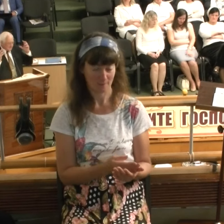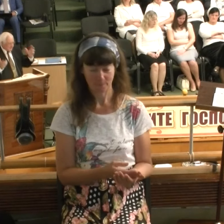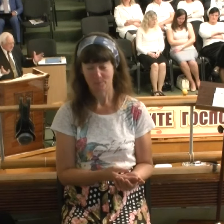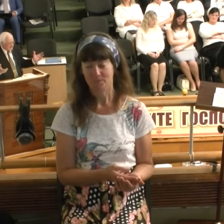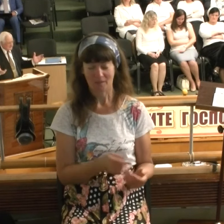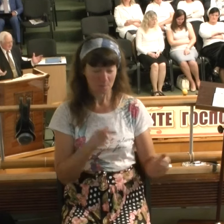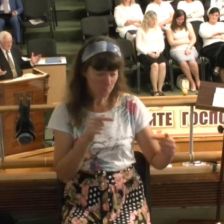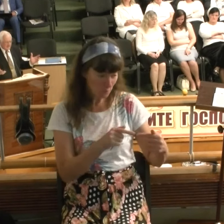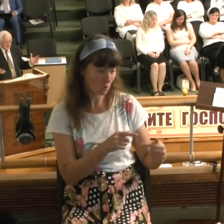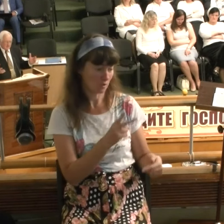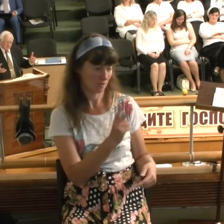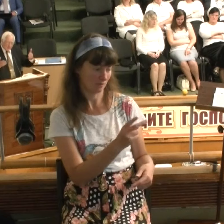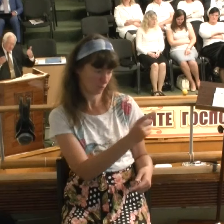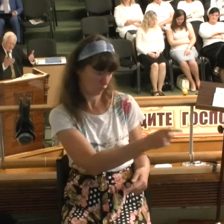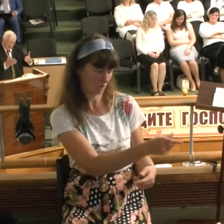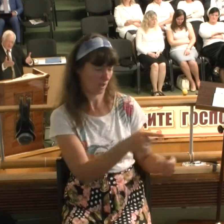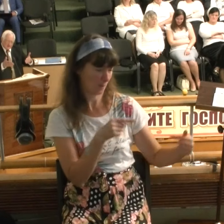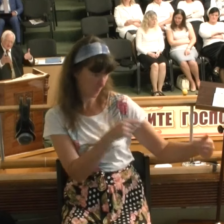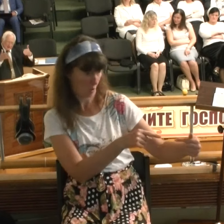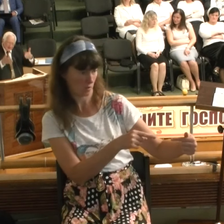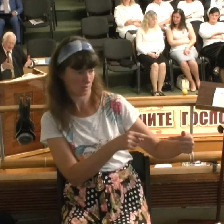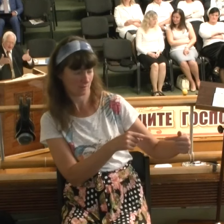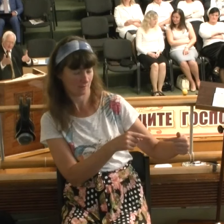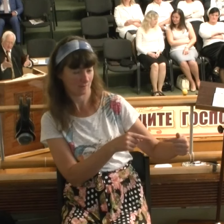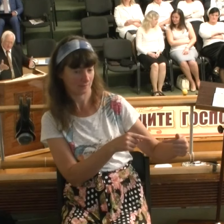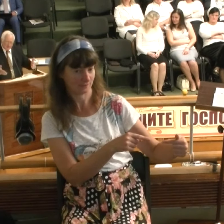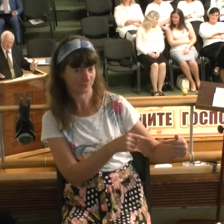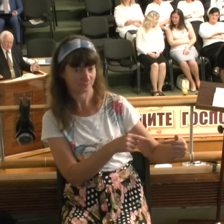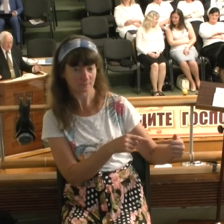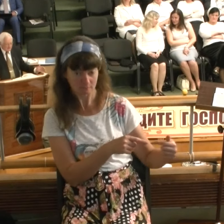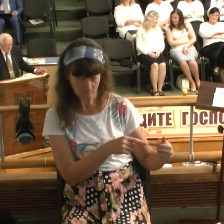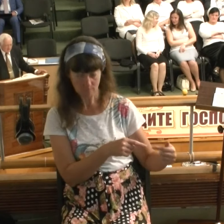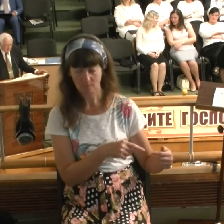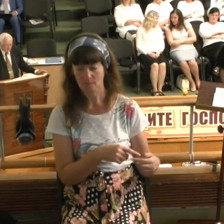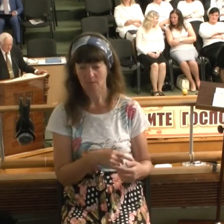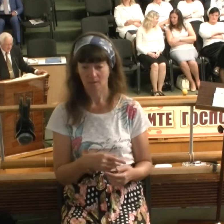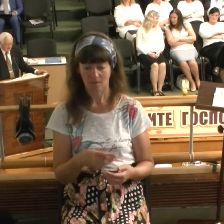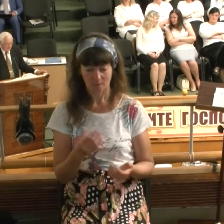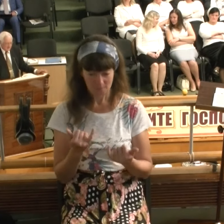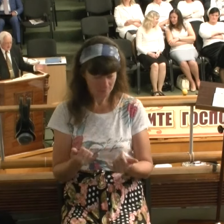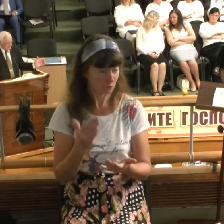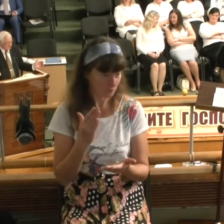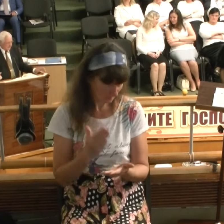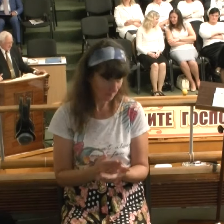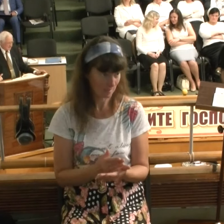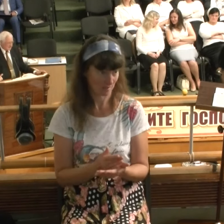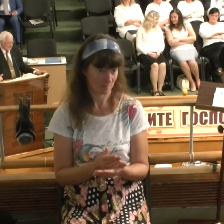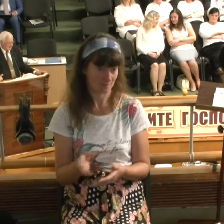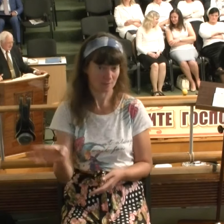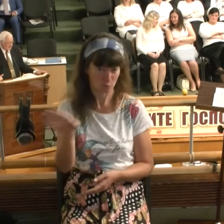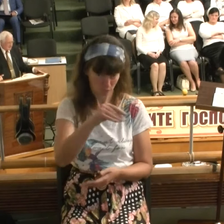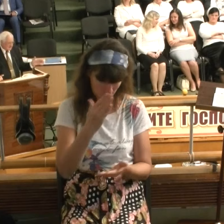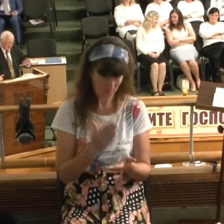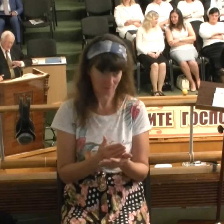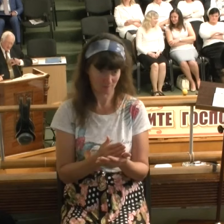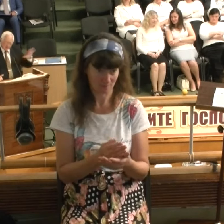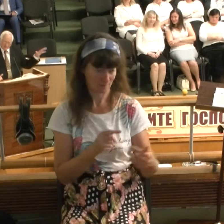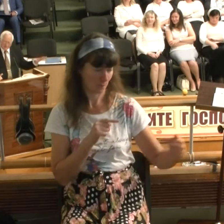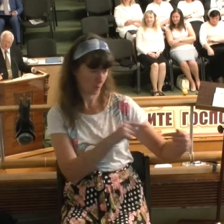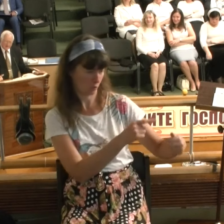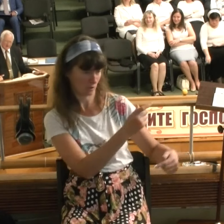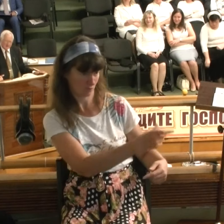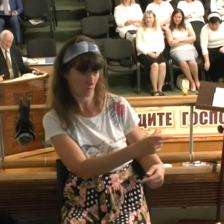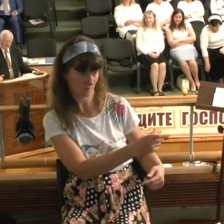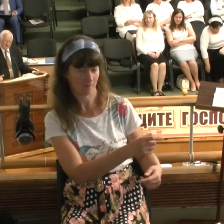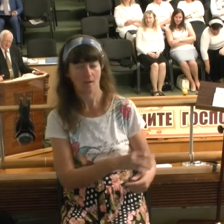кто-то против вас, против, не за, а против. Вам приходилось такое? Я думаю, всем, да? Где-то в